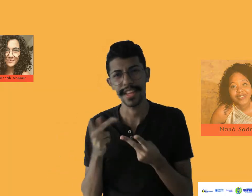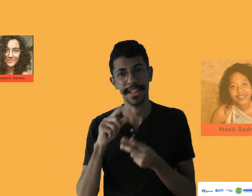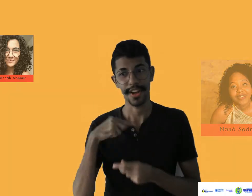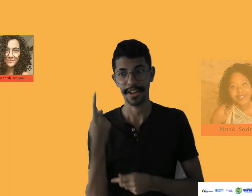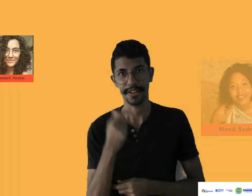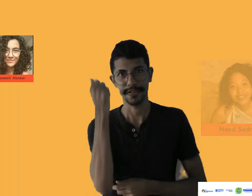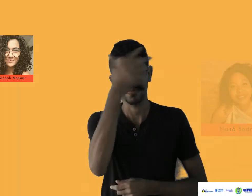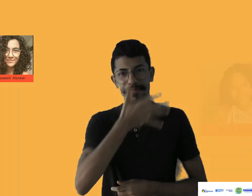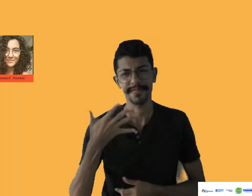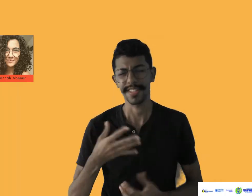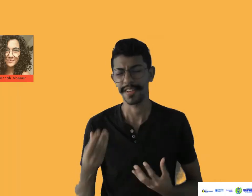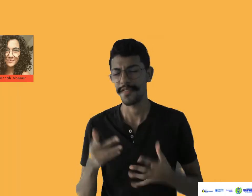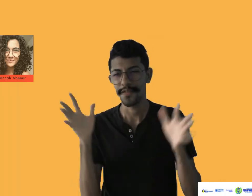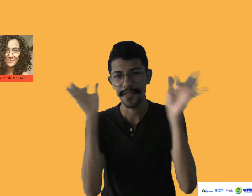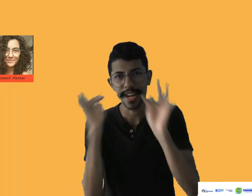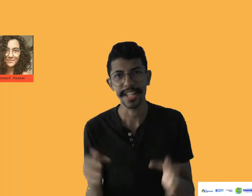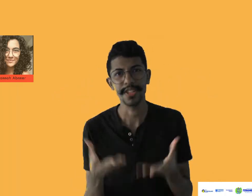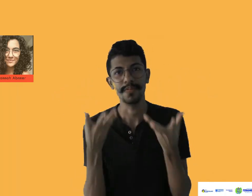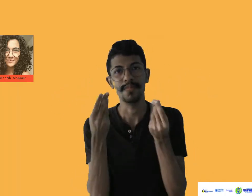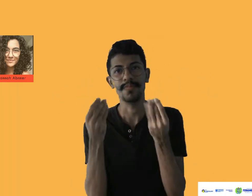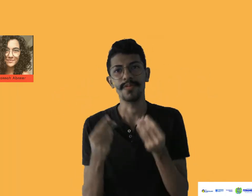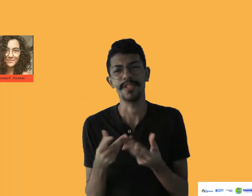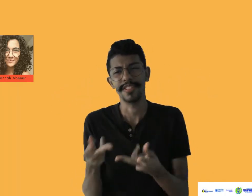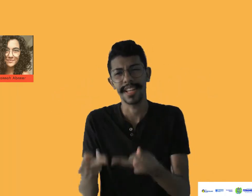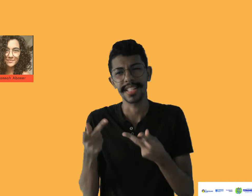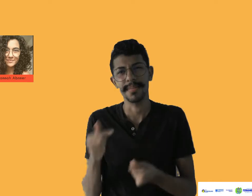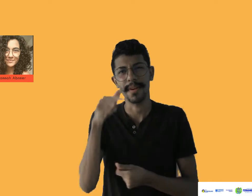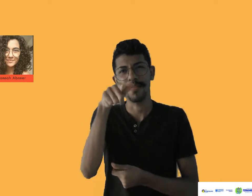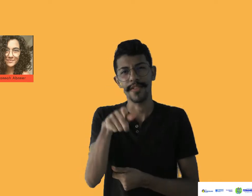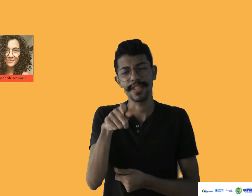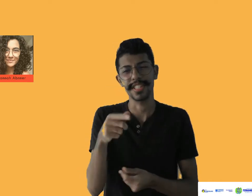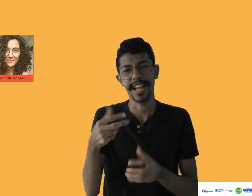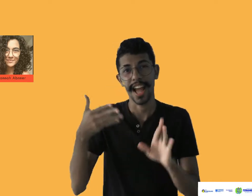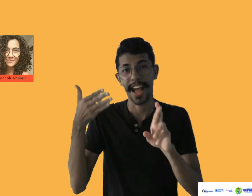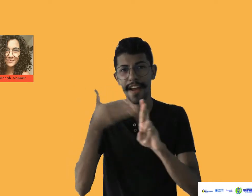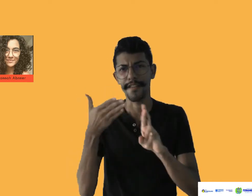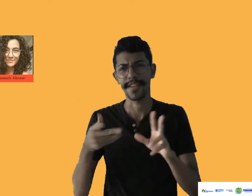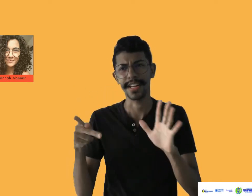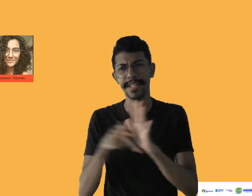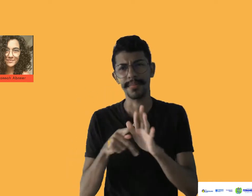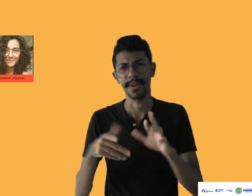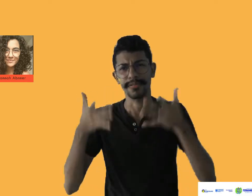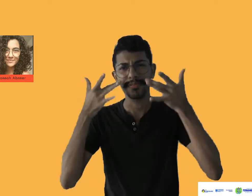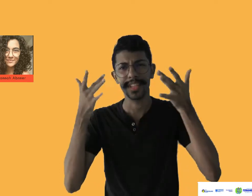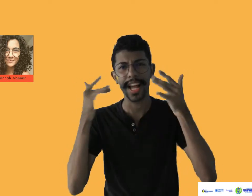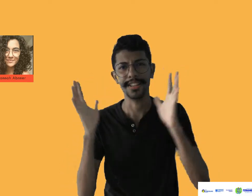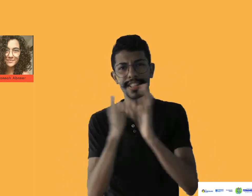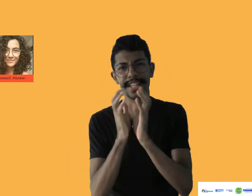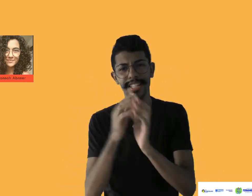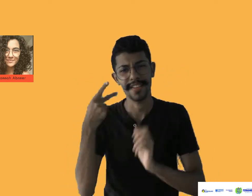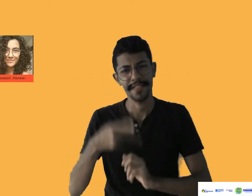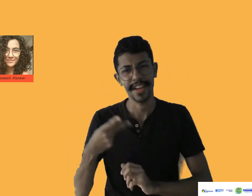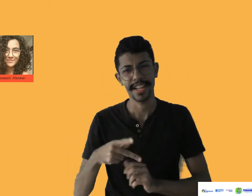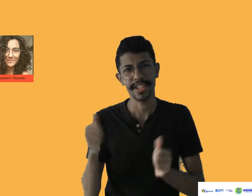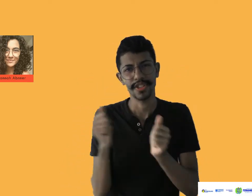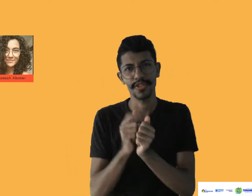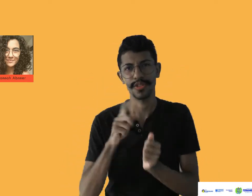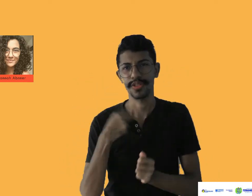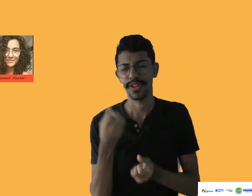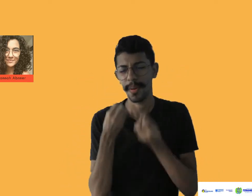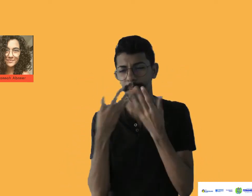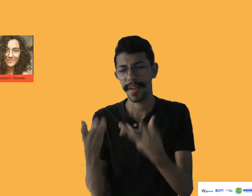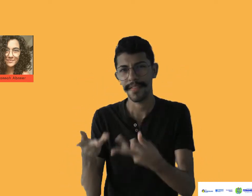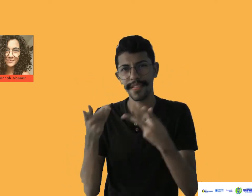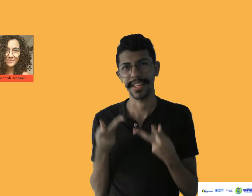Cortinas, estamos radiantes, de verdade, de estar recebendo aqui você, uma referência do Teatro Recifense. De verdade, muito, muito